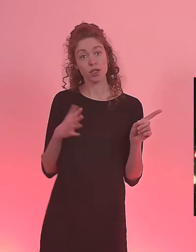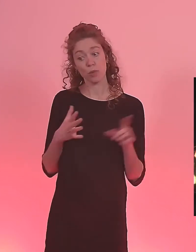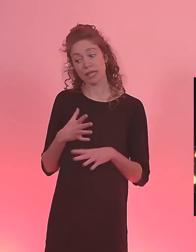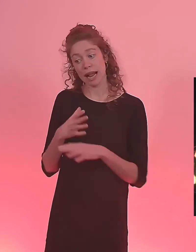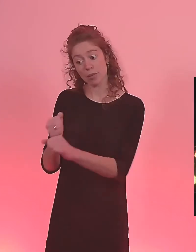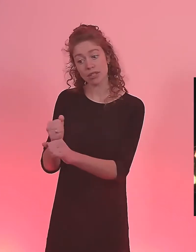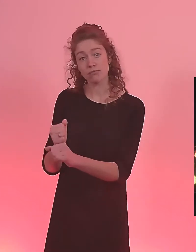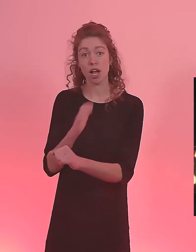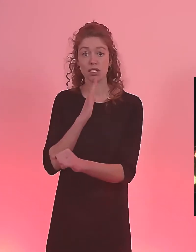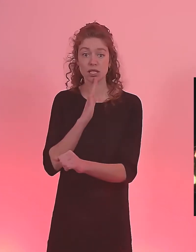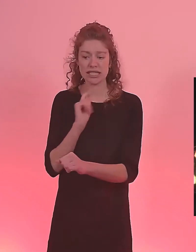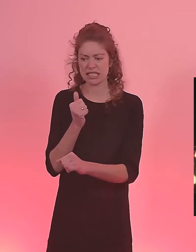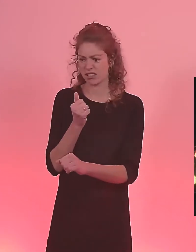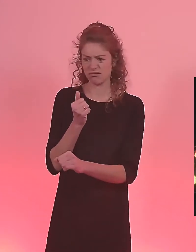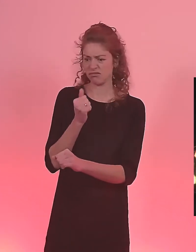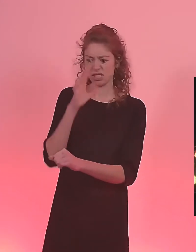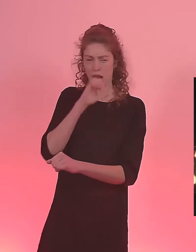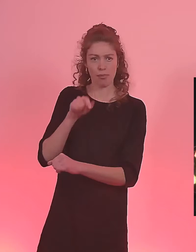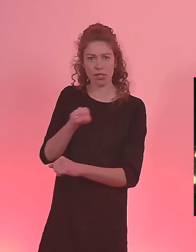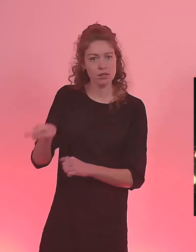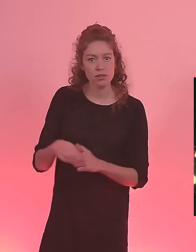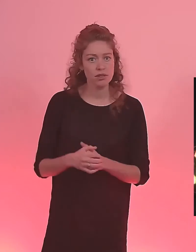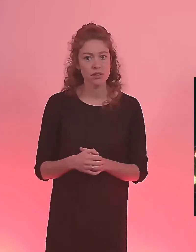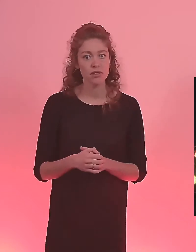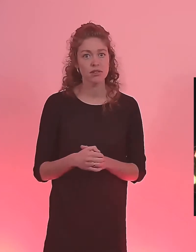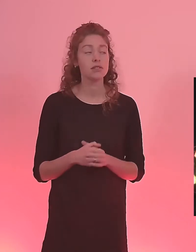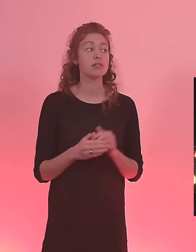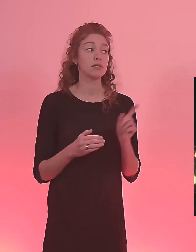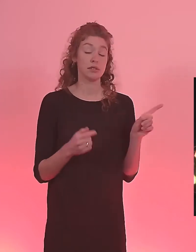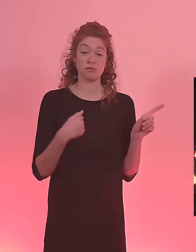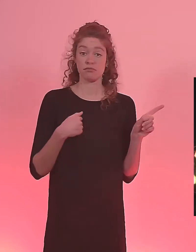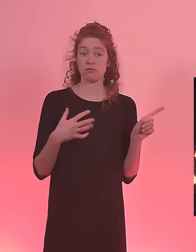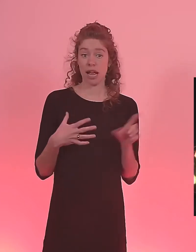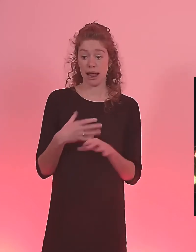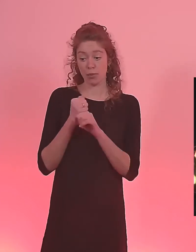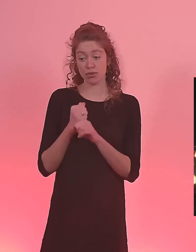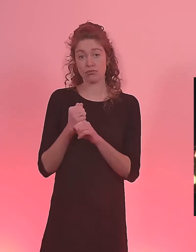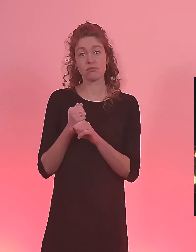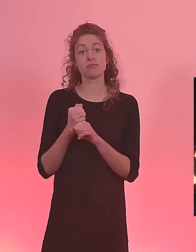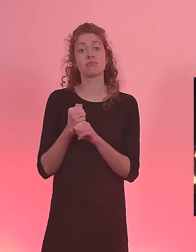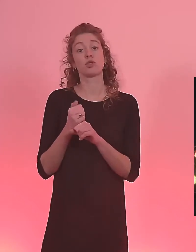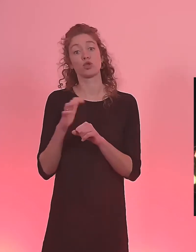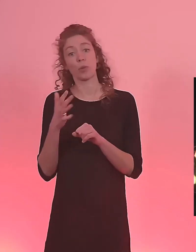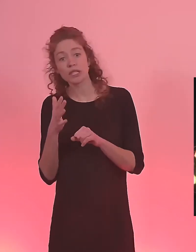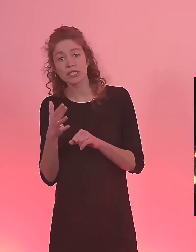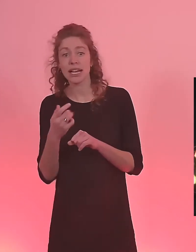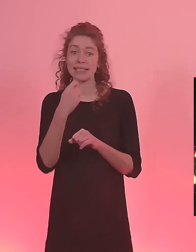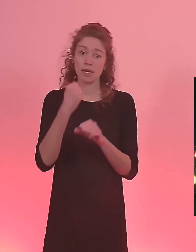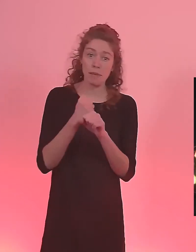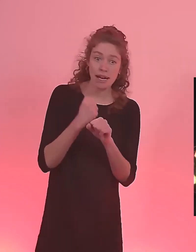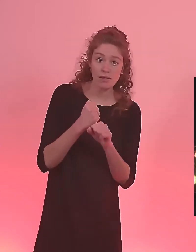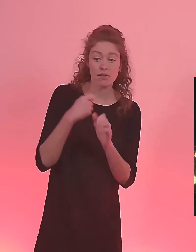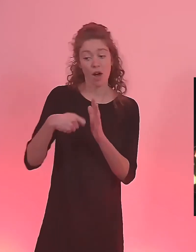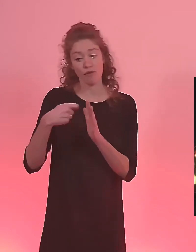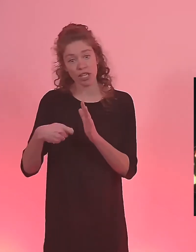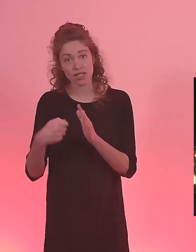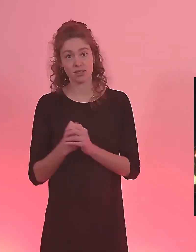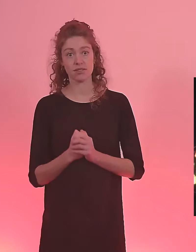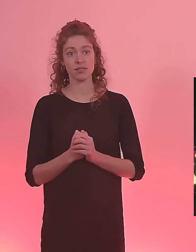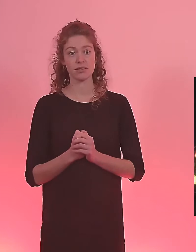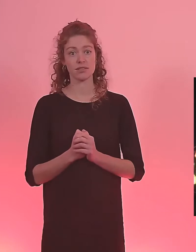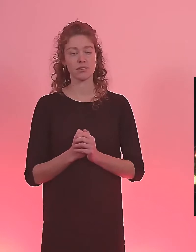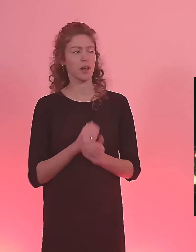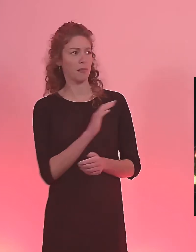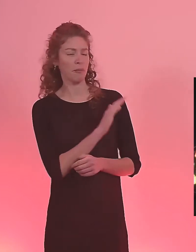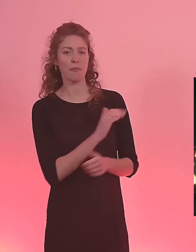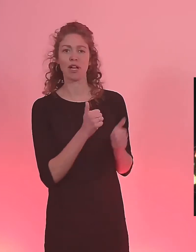iets niet snappen. Ik help wel iets om een tekening te maken en af te wassen. Wat zijn jullie toch een toppers.